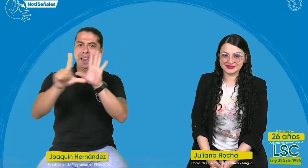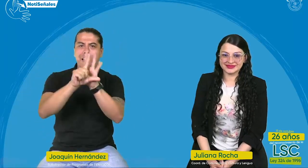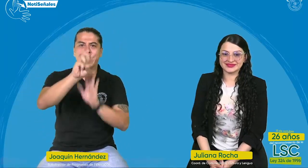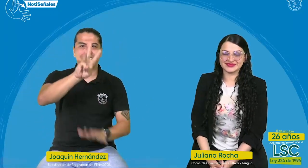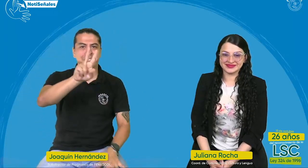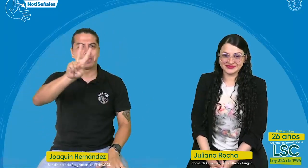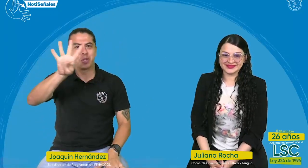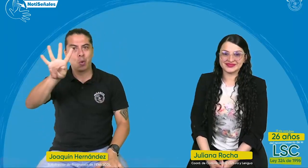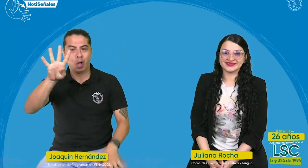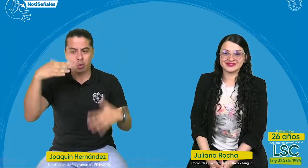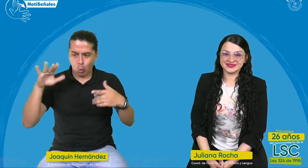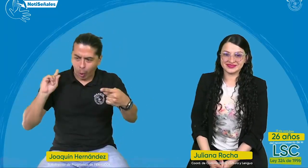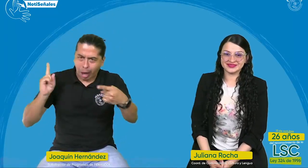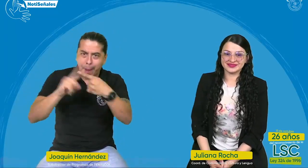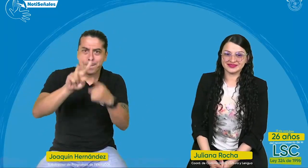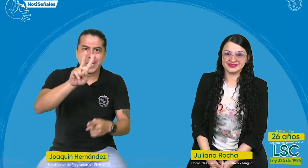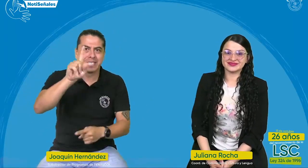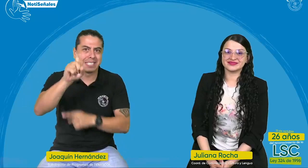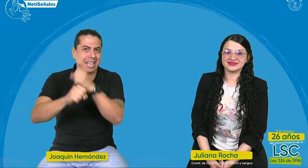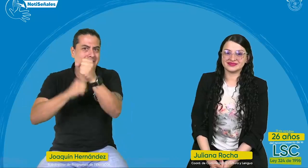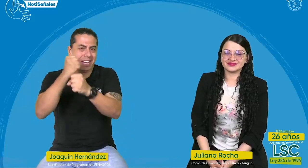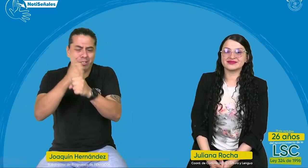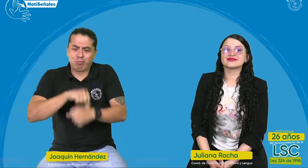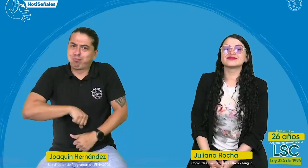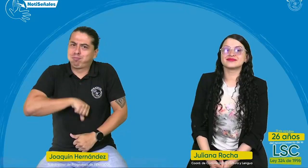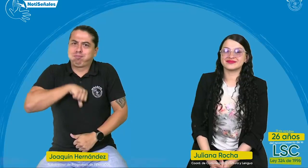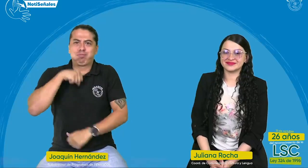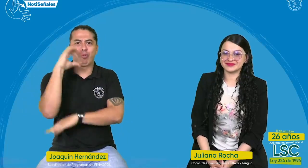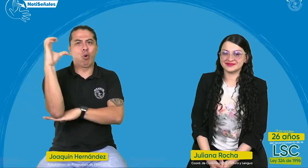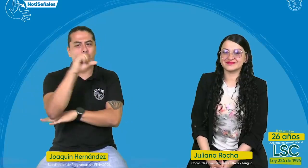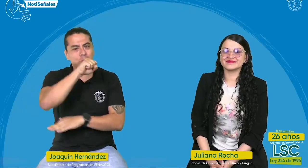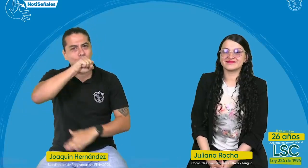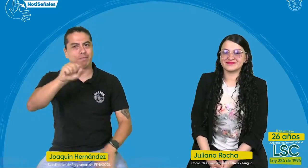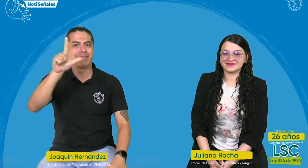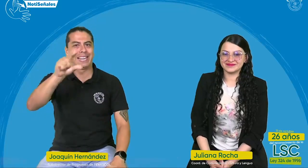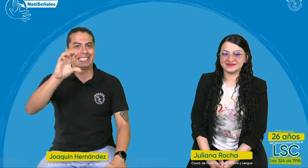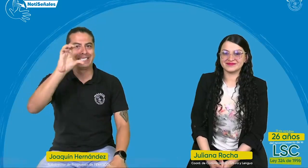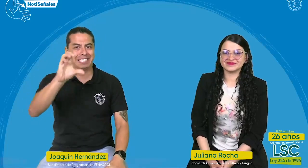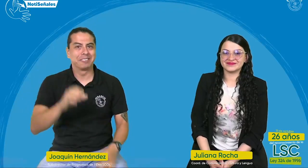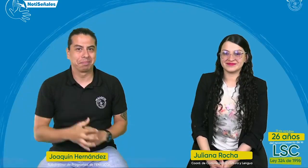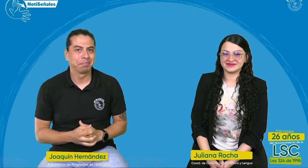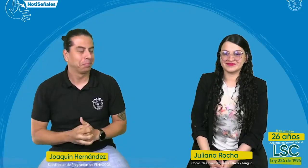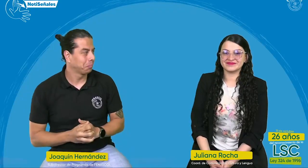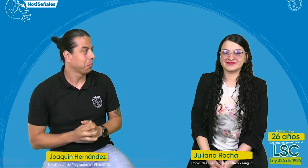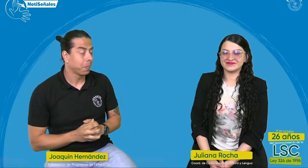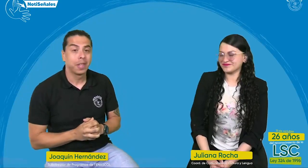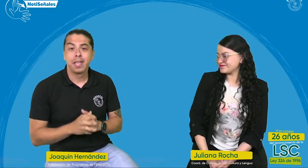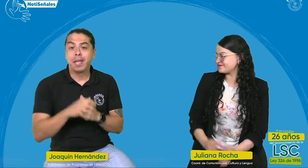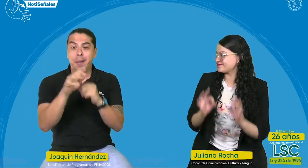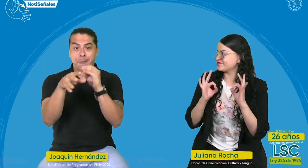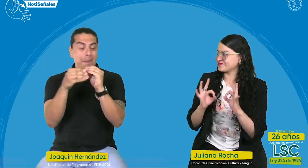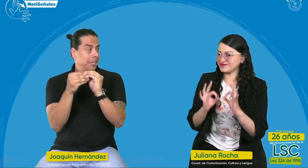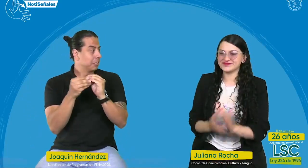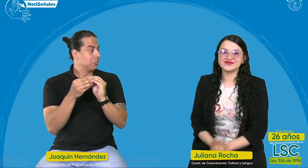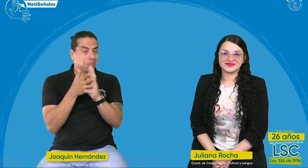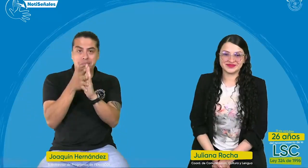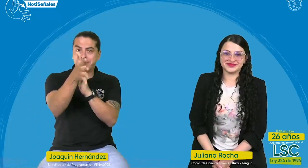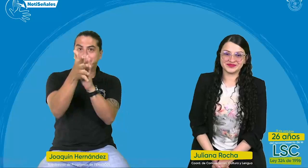redes sociales en el momento en que hagamos este Facebook Live sobre la conmemoración de la ley 324 en la cual se reconoce nuestra lengua de